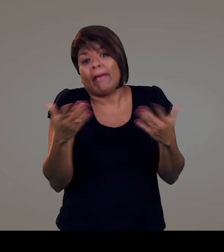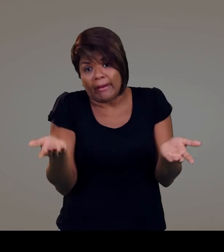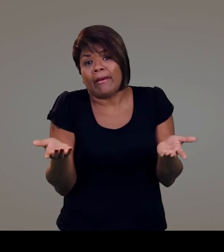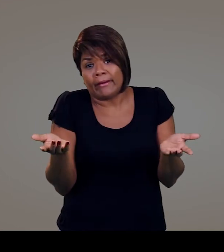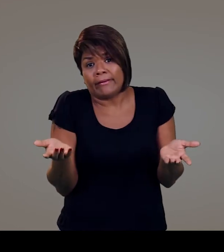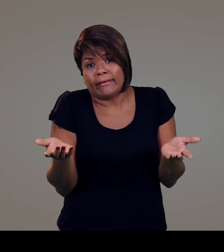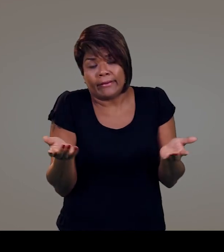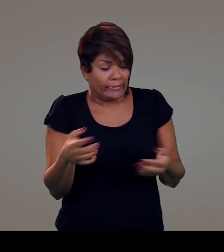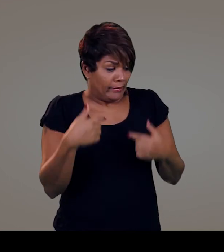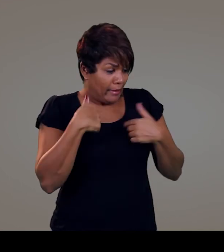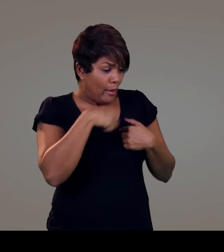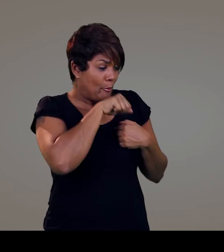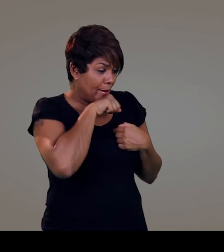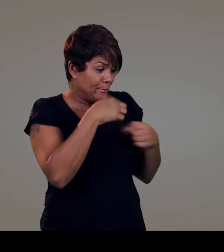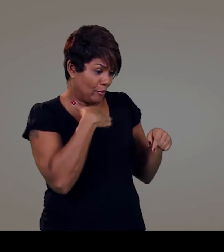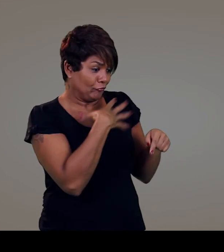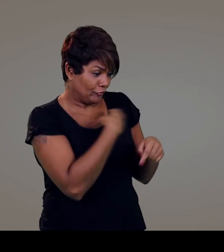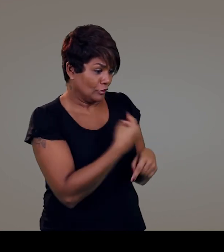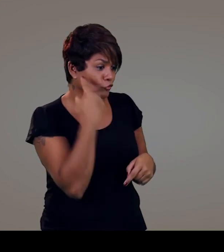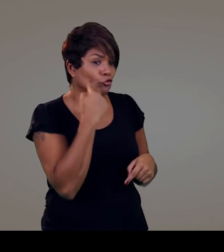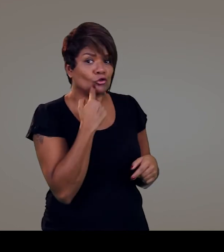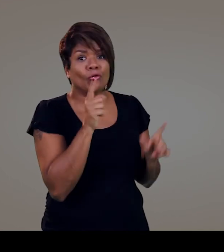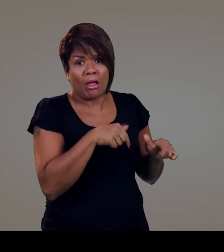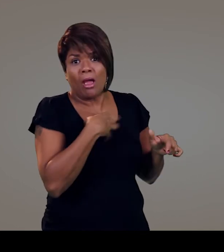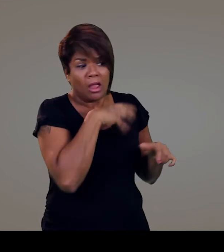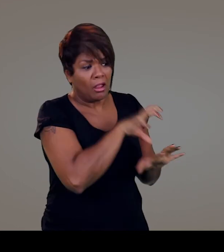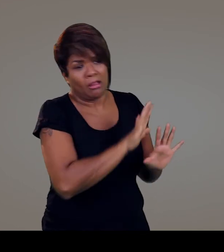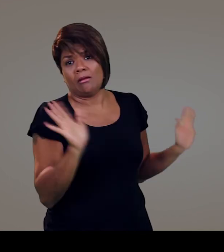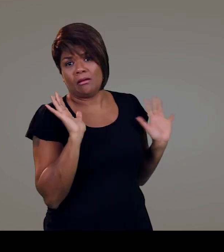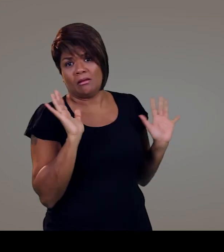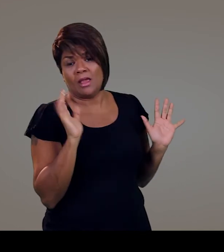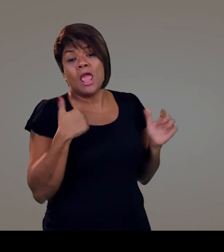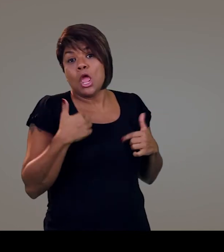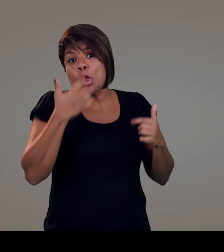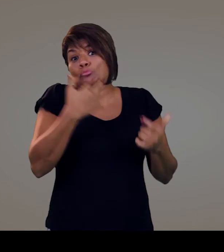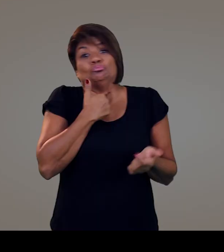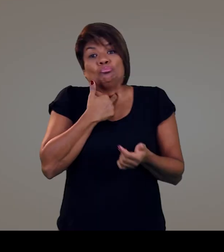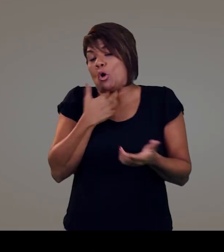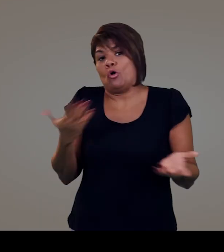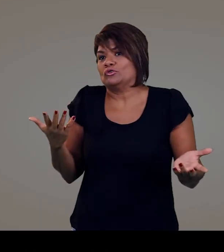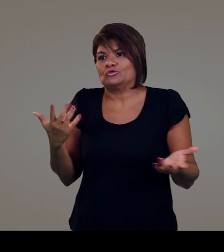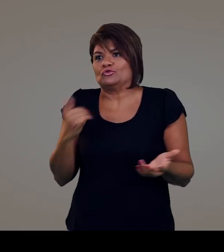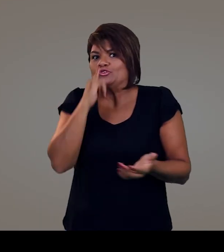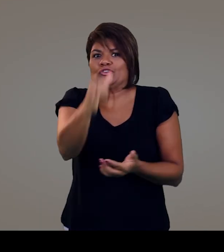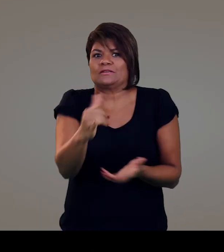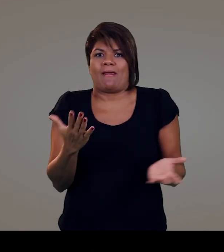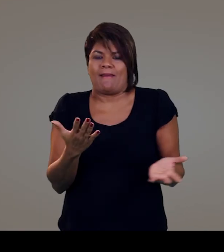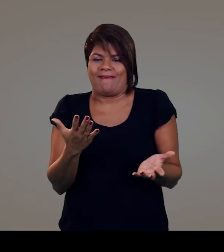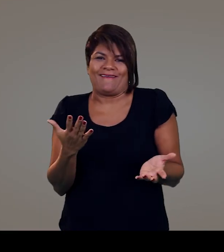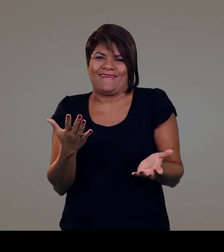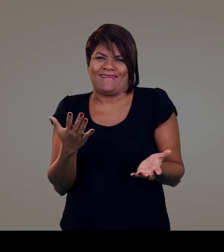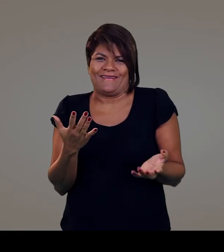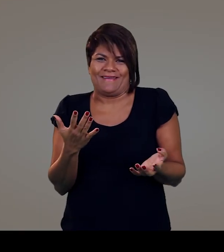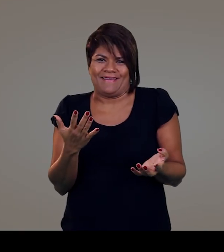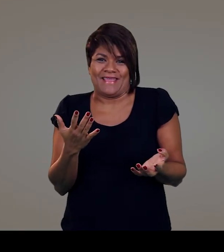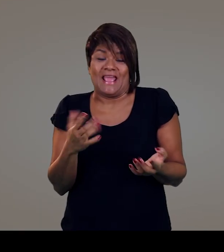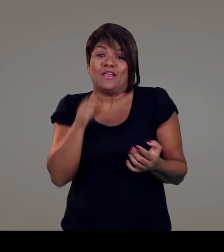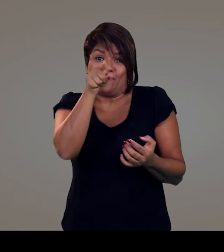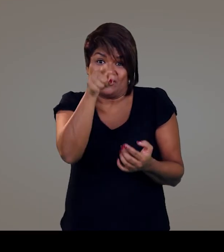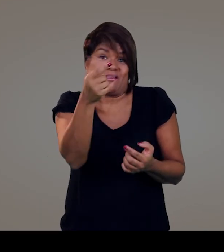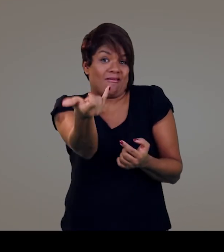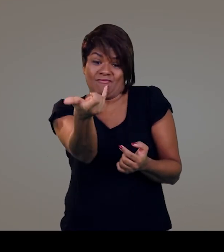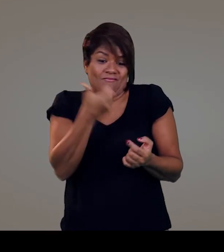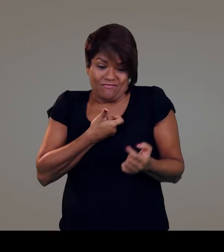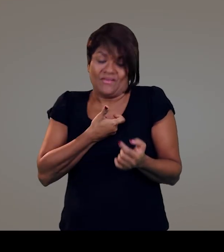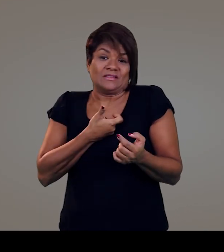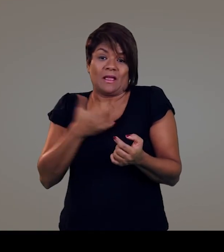Ser mãe de filho surdo é ser mãe de filho surdo. Eu não posso dizer para você o que é ser mãe de filho surdo, como você não pode dizer para mim o que é ser mãe do